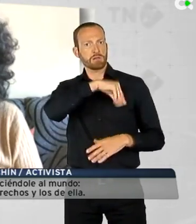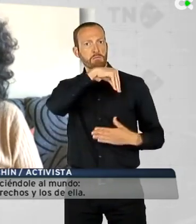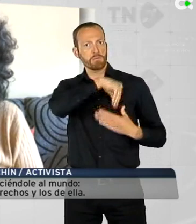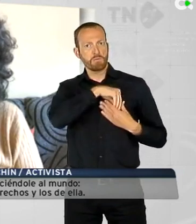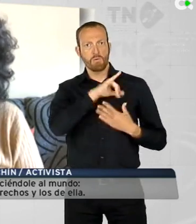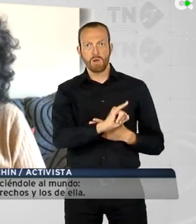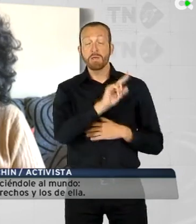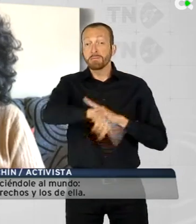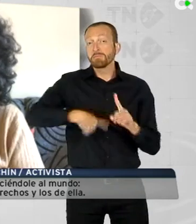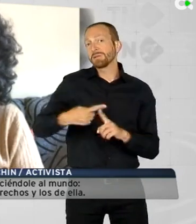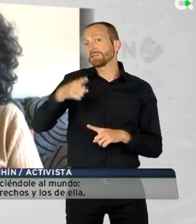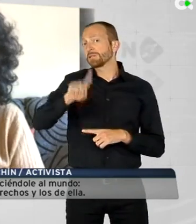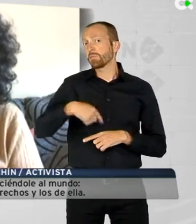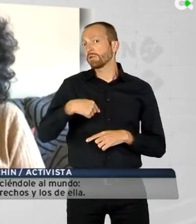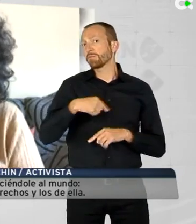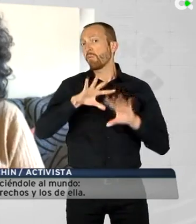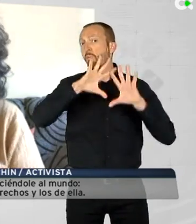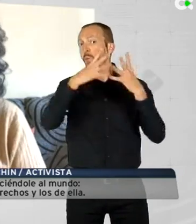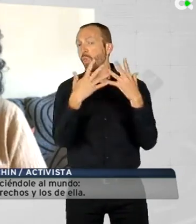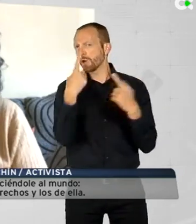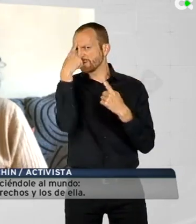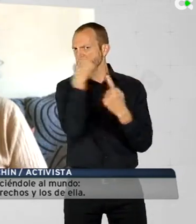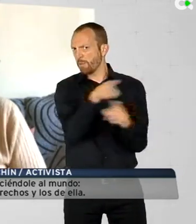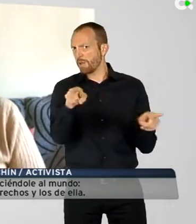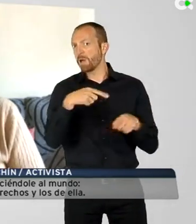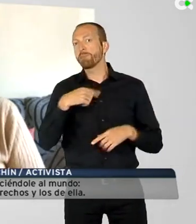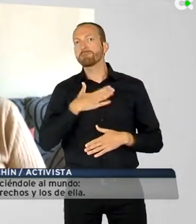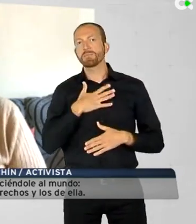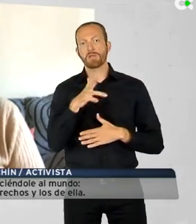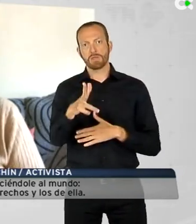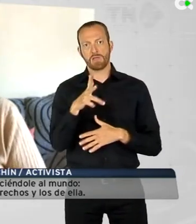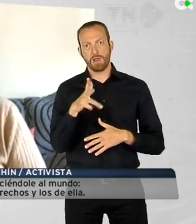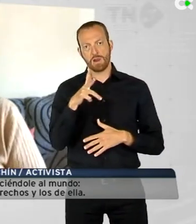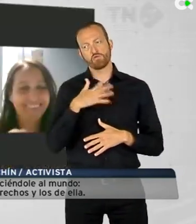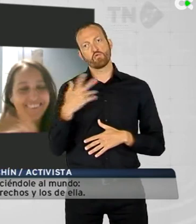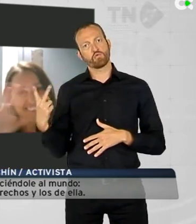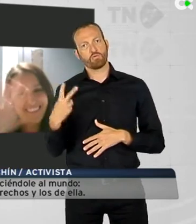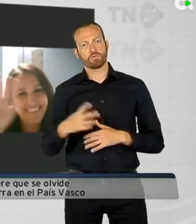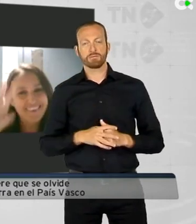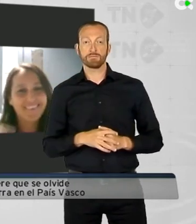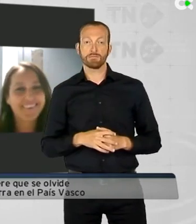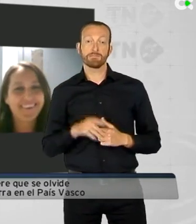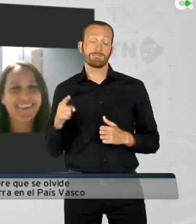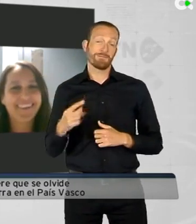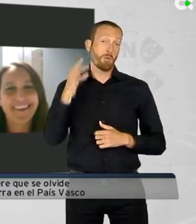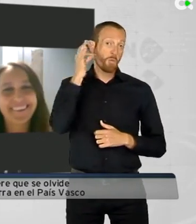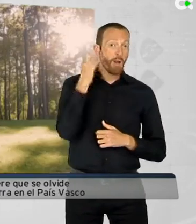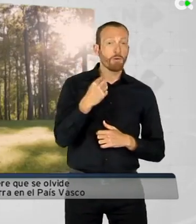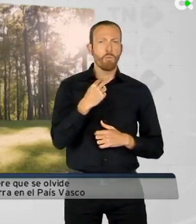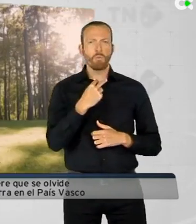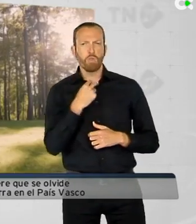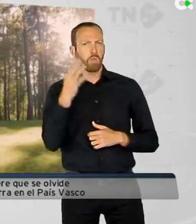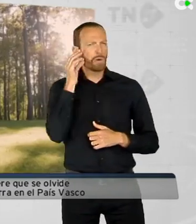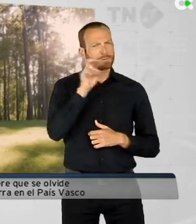par, porque estoy diciéndole al mundo, estos son mis derechos y los de ella. Su voz, junto con la de otras muchas